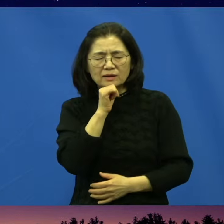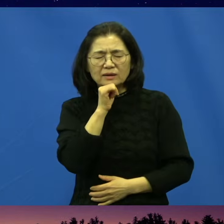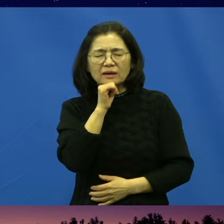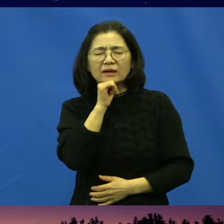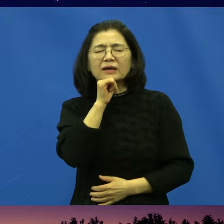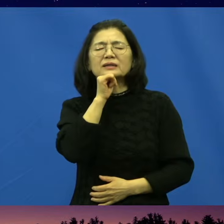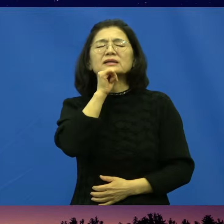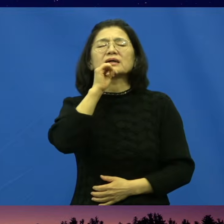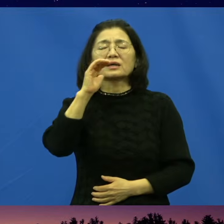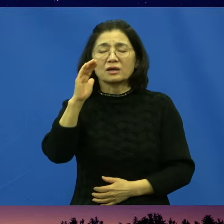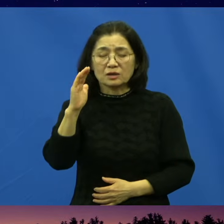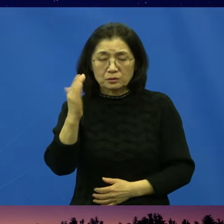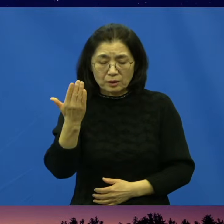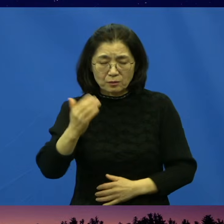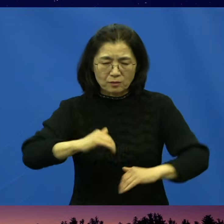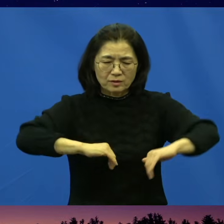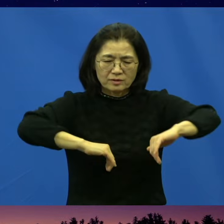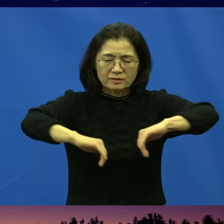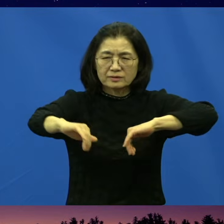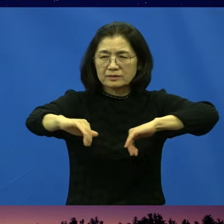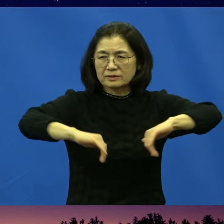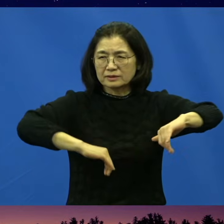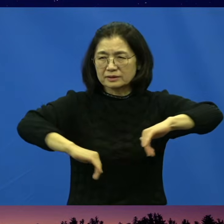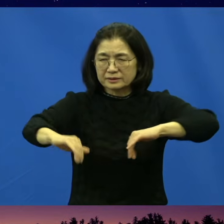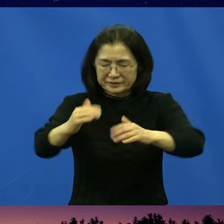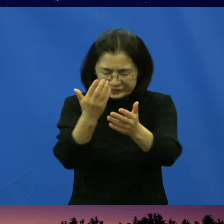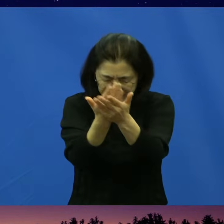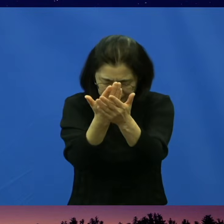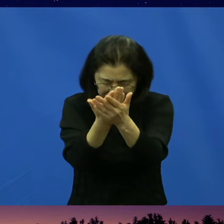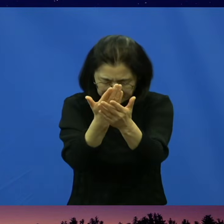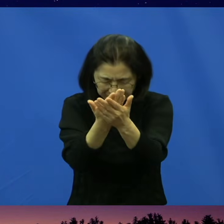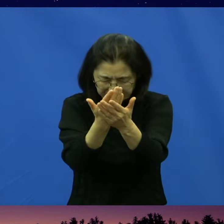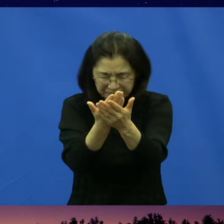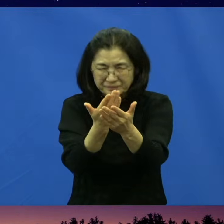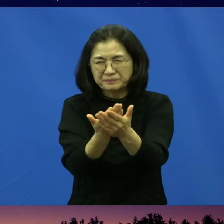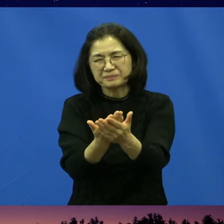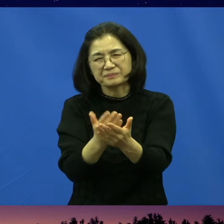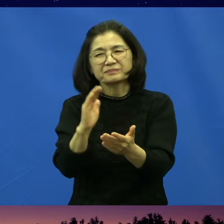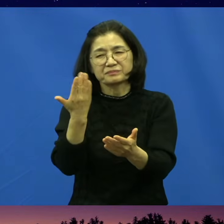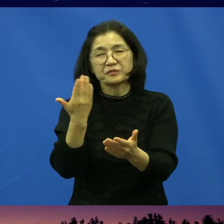이제 길거리에 나가게 돼야 되는 그런 상황을 맞이하게 되었습니다.